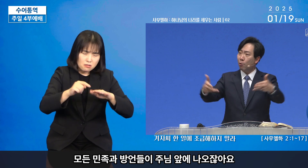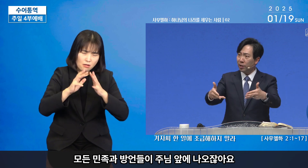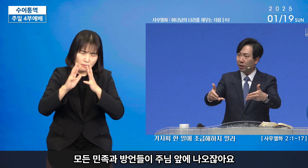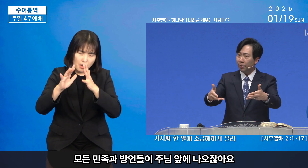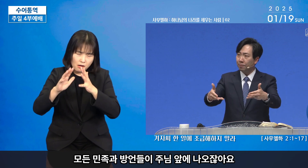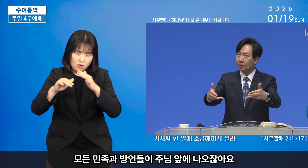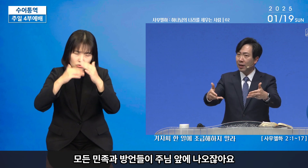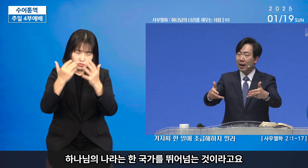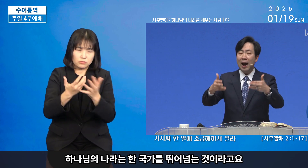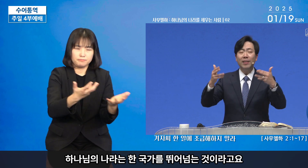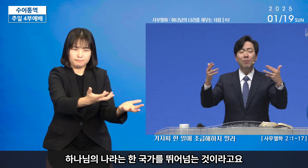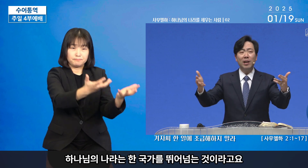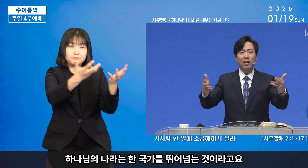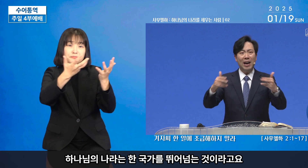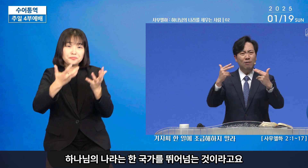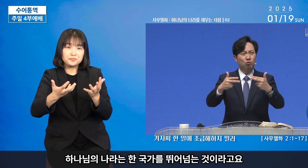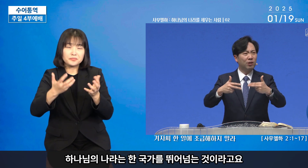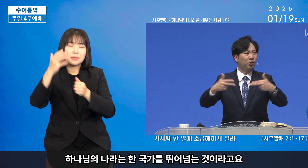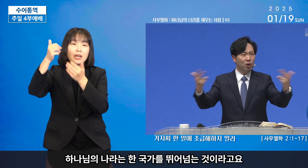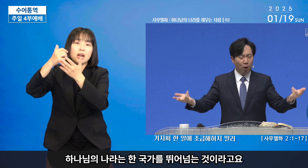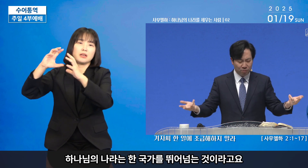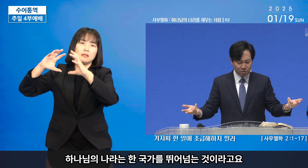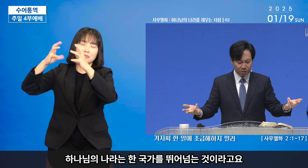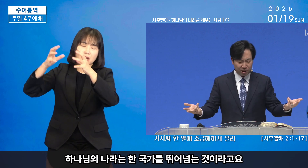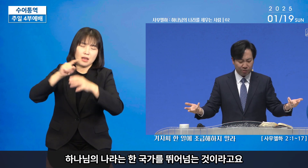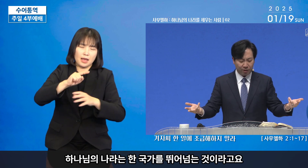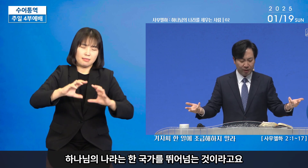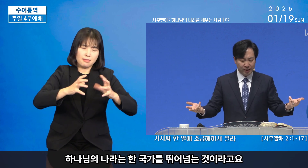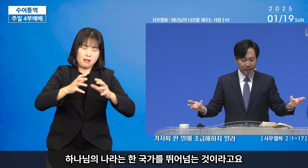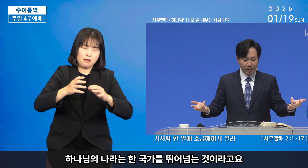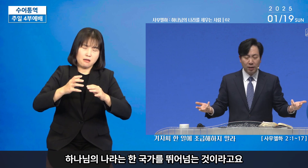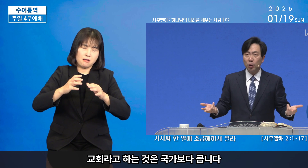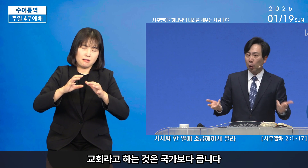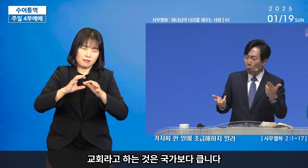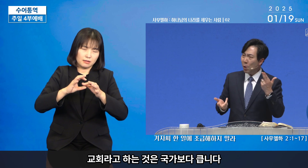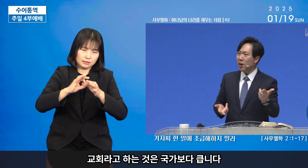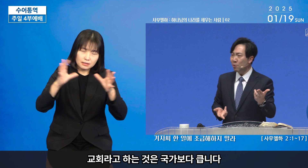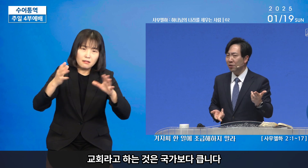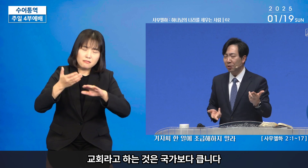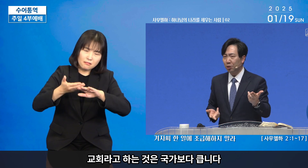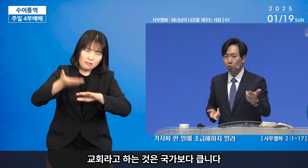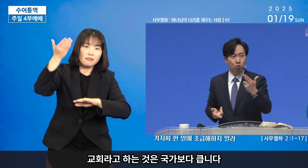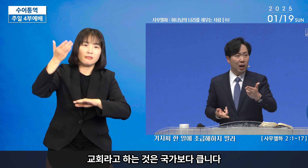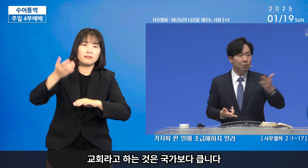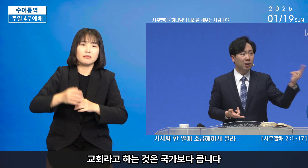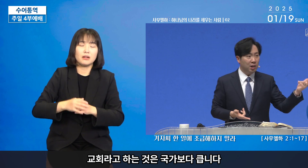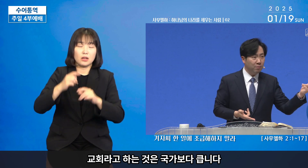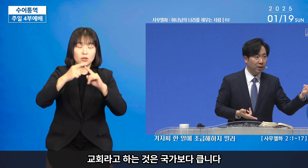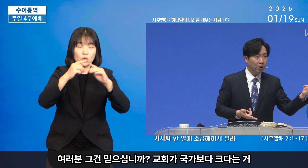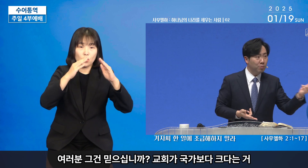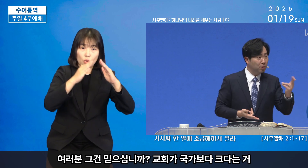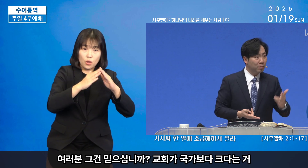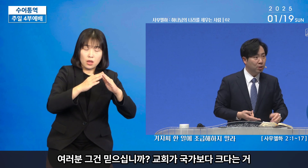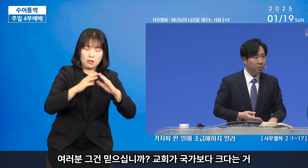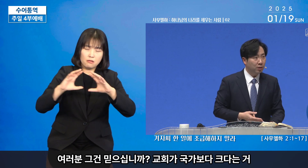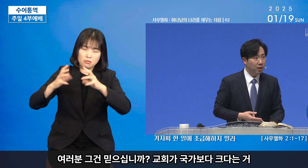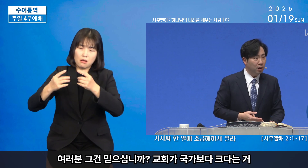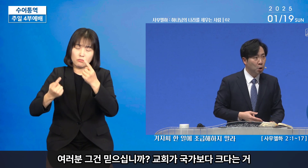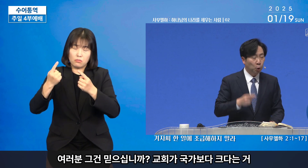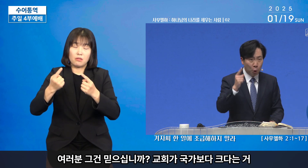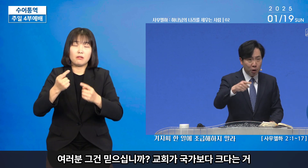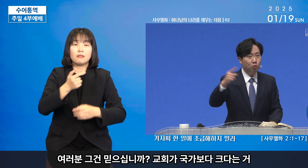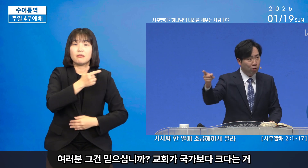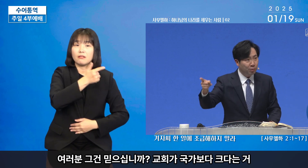앞에 나오잖아요. 하나님의 나라는 한 국가를 뛰어넘는 것이라고요. 교회라고 하는 것은 국가보다 큽니다. 여러분, 그건